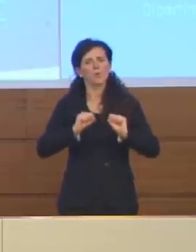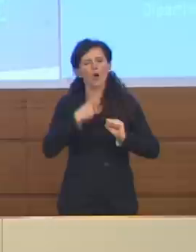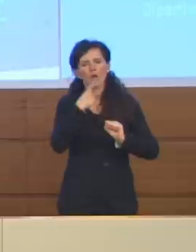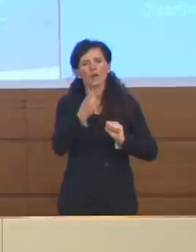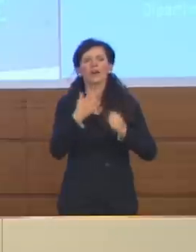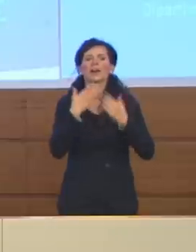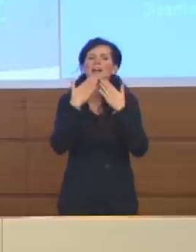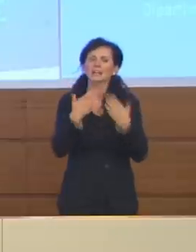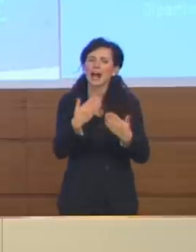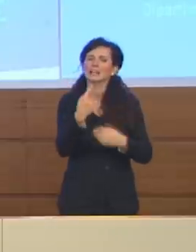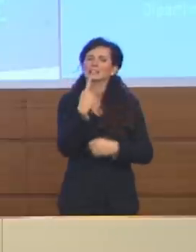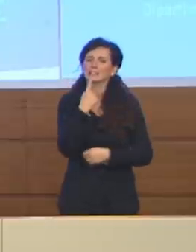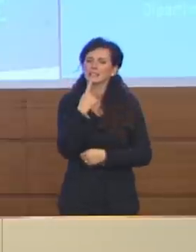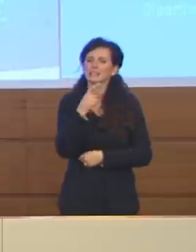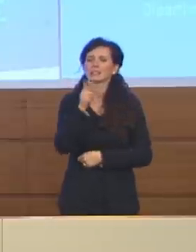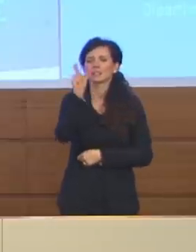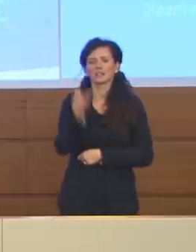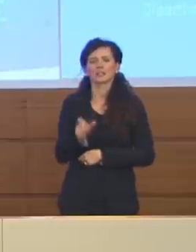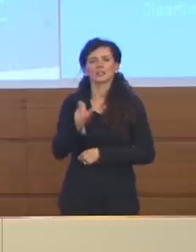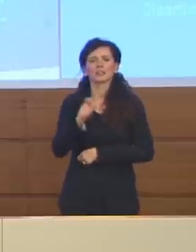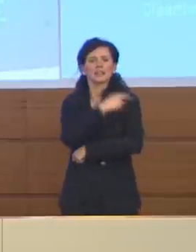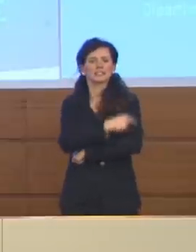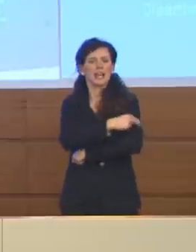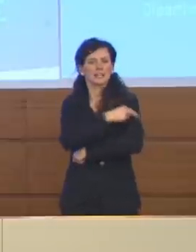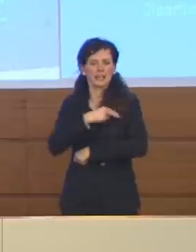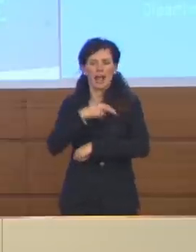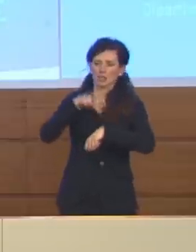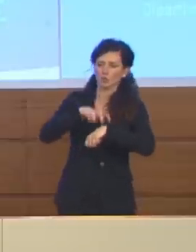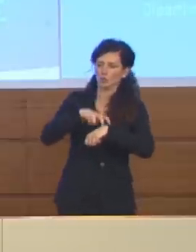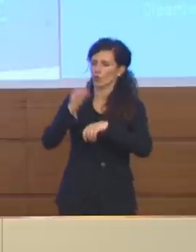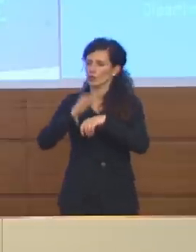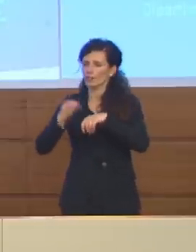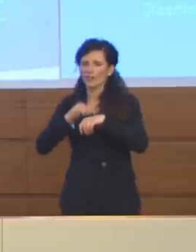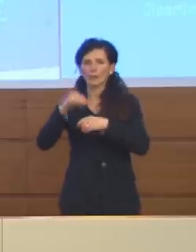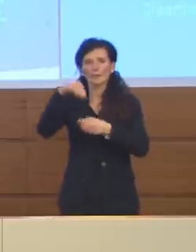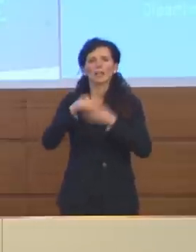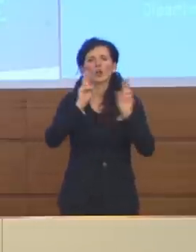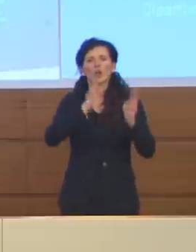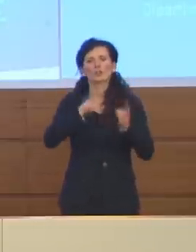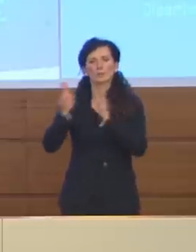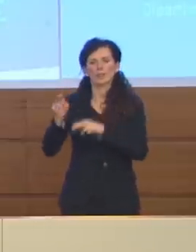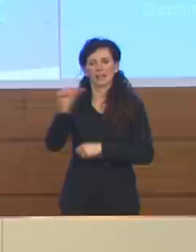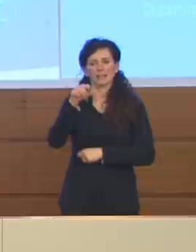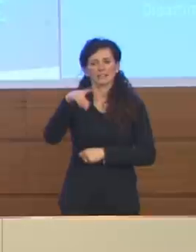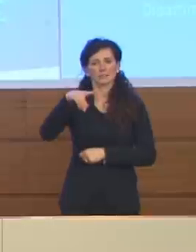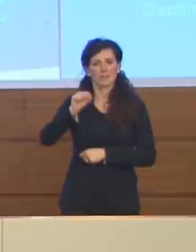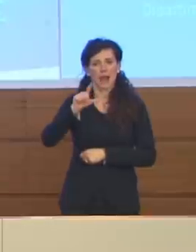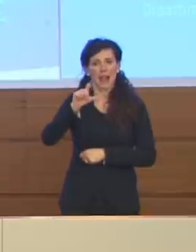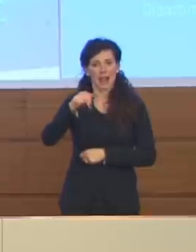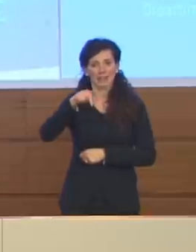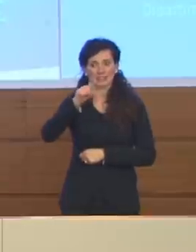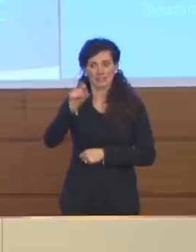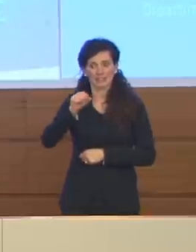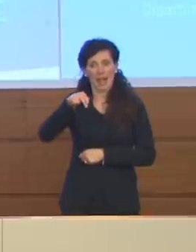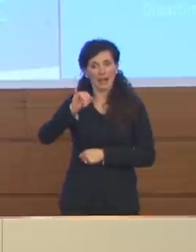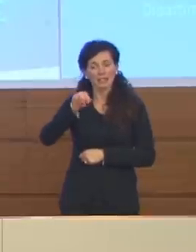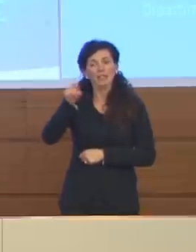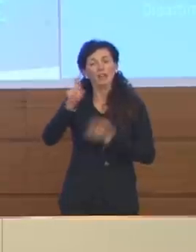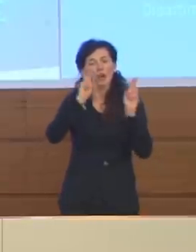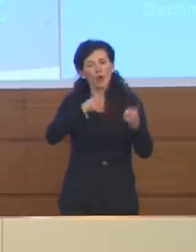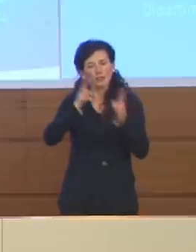fatto dai sanitari dello spallanzani ti ricordo l'unico istituto di ricovero e cura a carattere scientifico